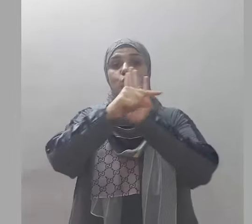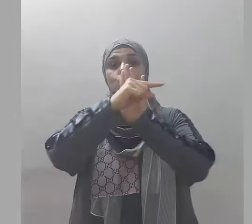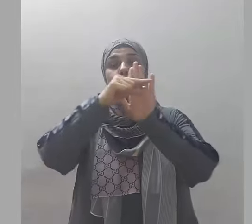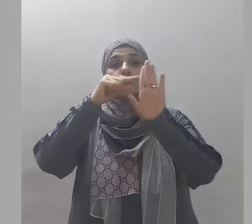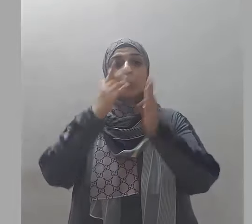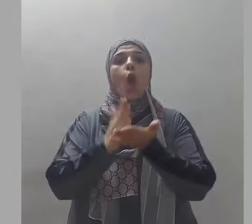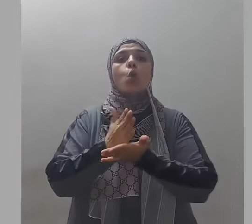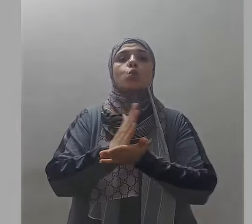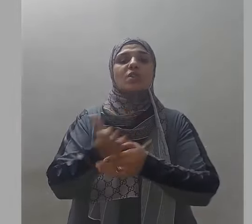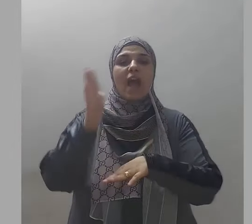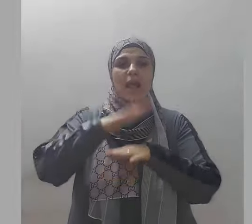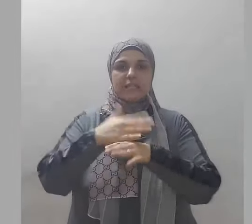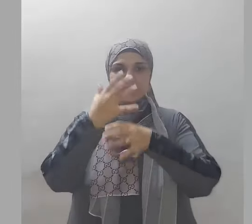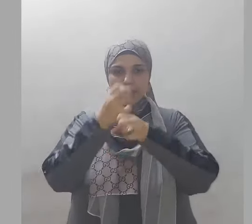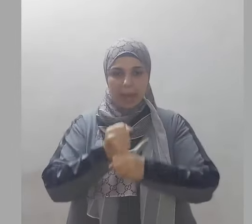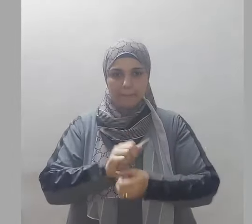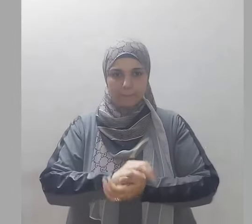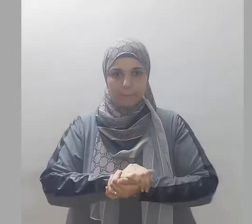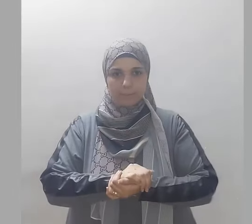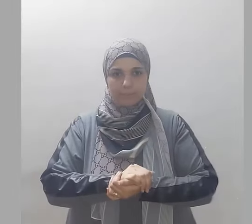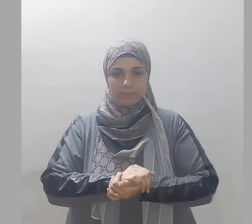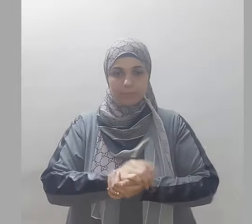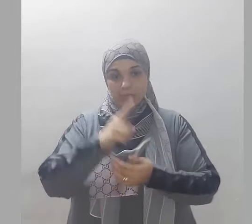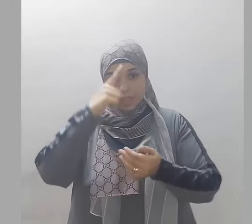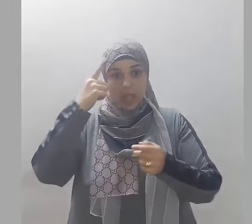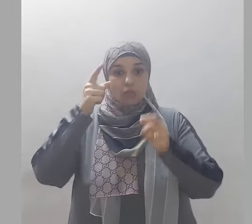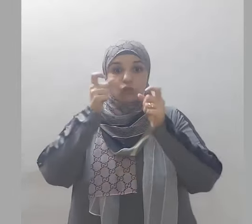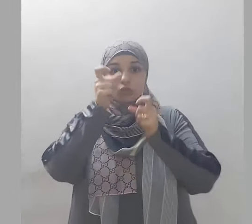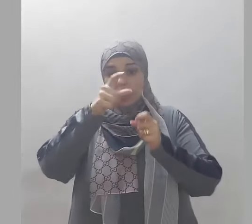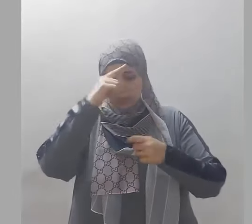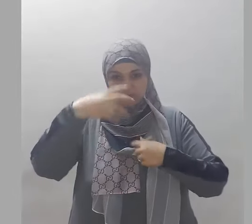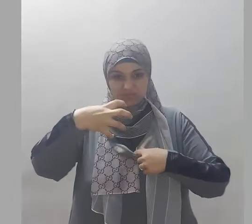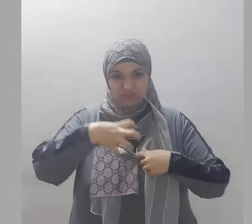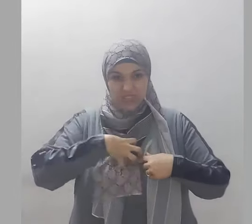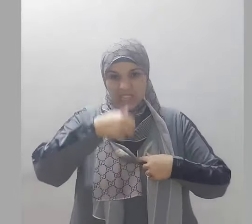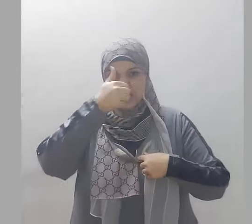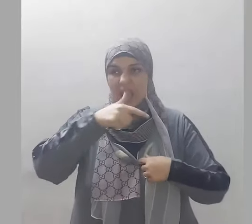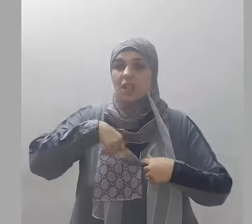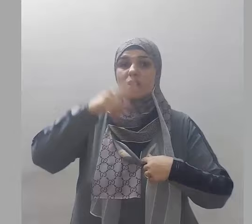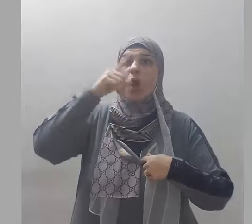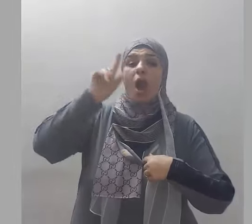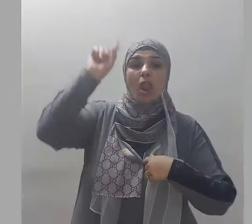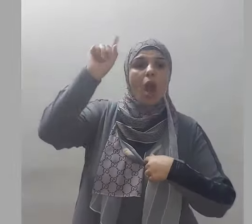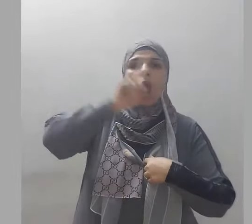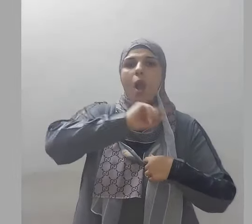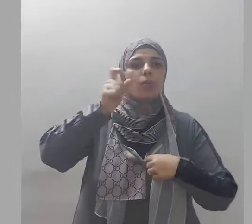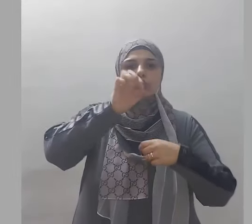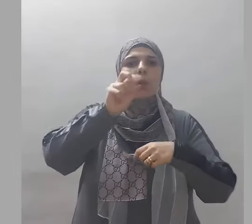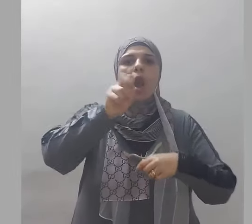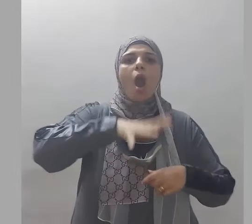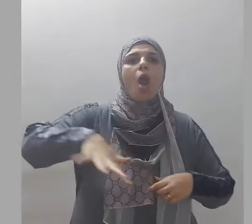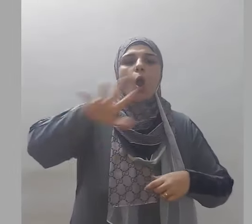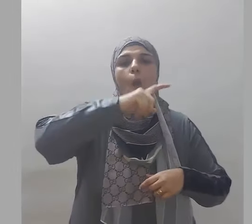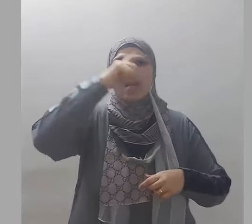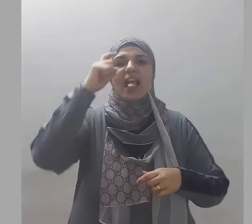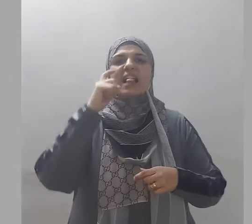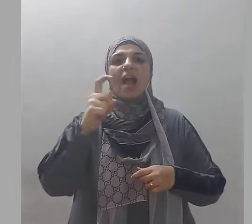عليه السلام: إنه لا ييأس من روح الله إلا القوم الكافرون. فالحياة بلا أمل